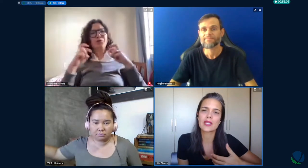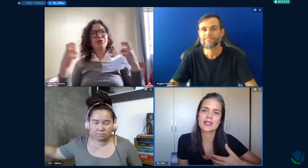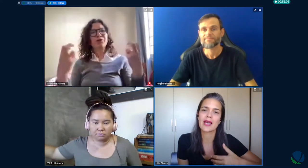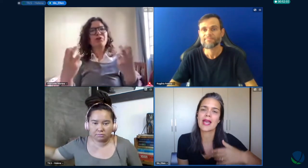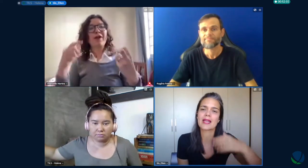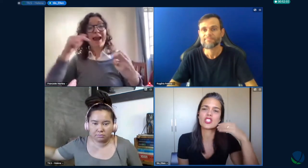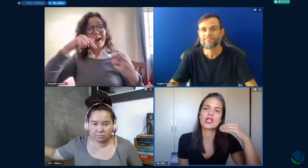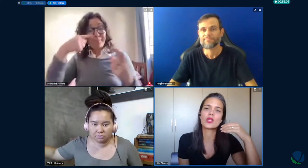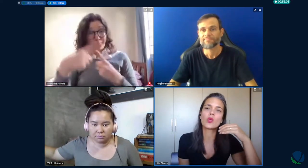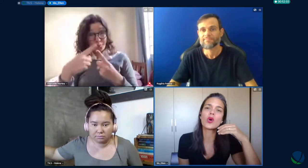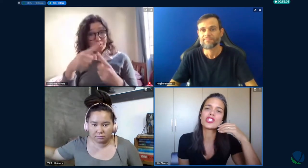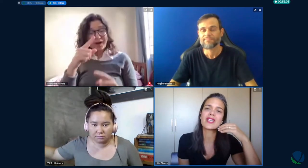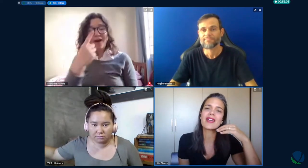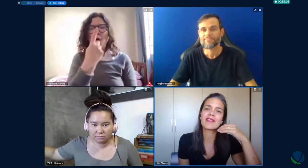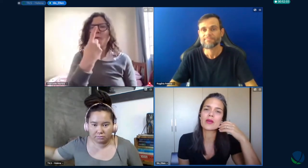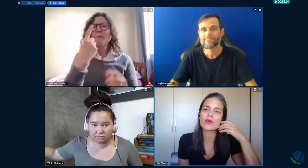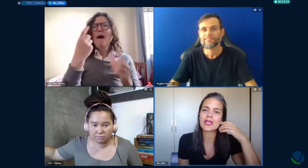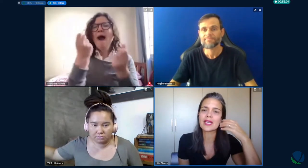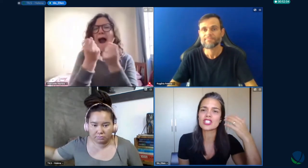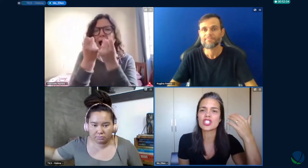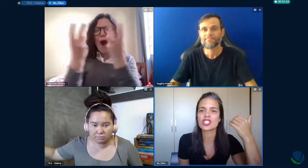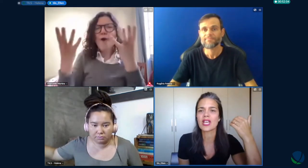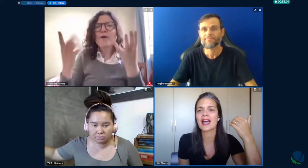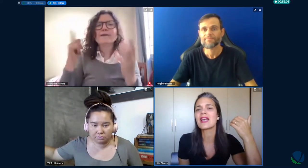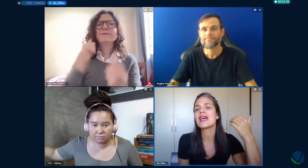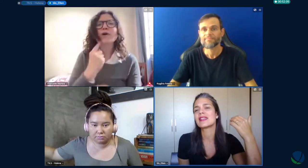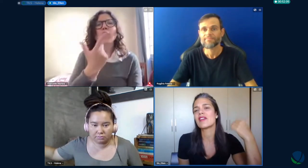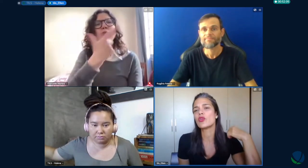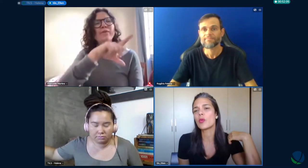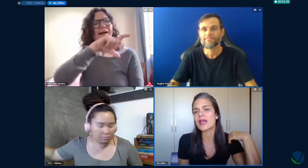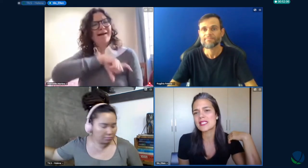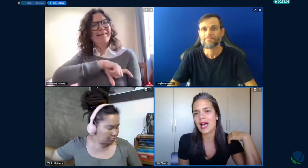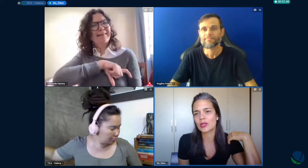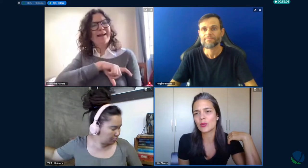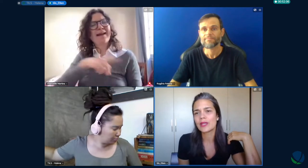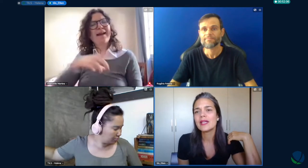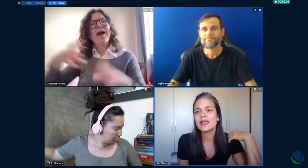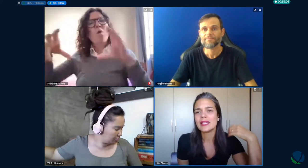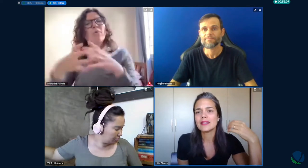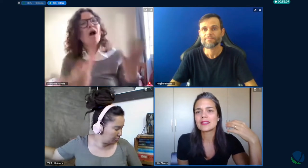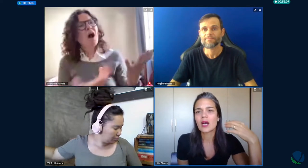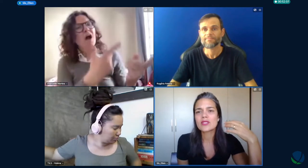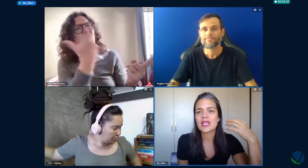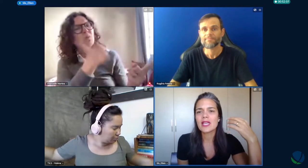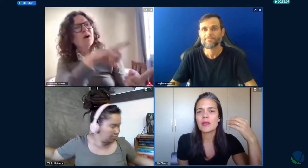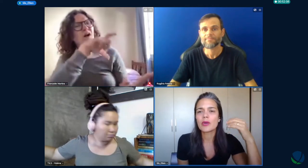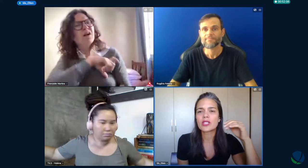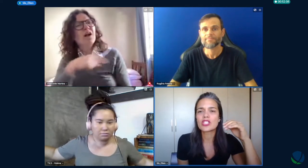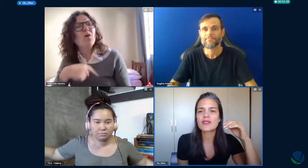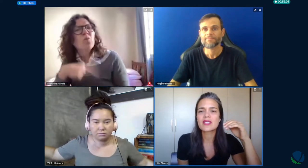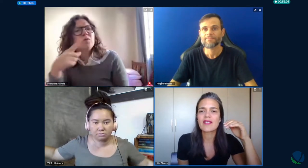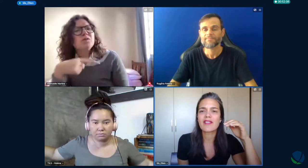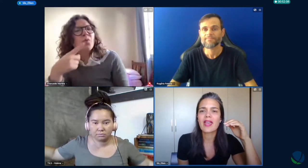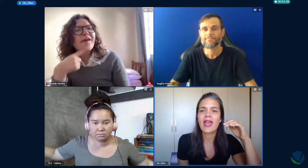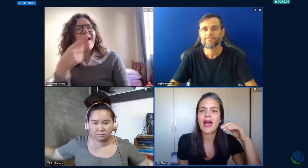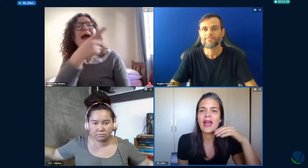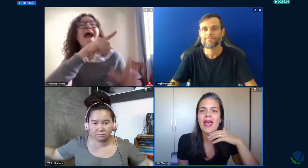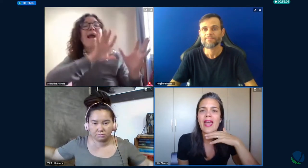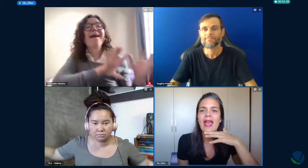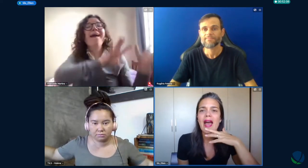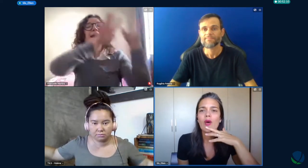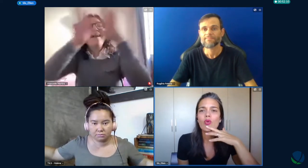gente conquista esse direito hoje tem a ver com o que a gente já teve no passado. Então, seria importante você